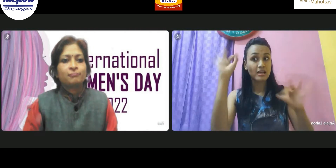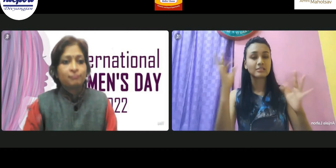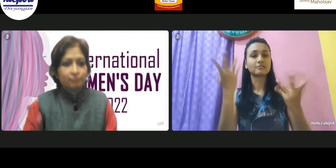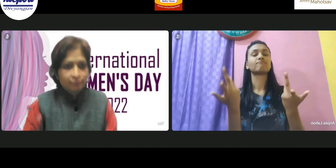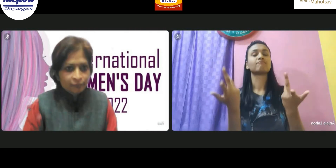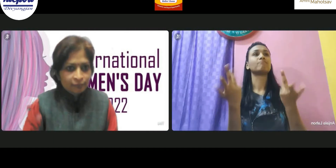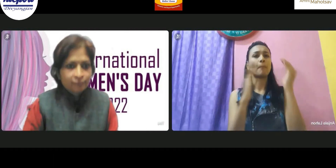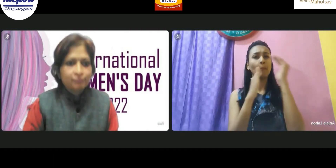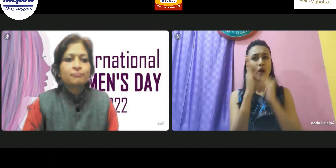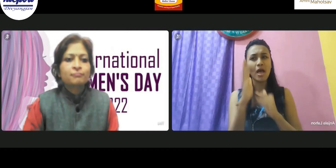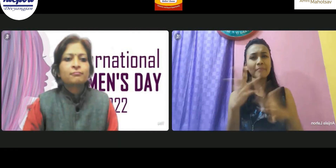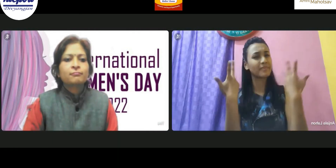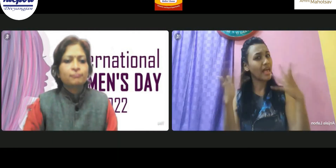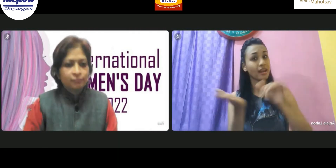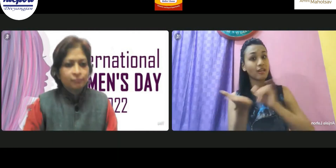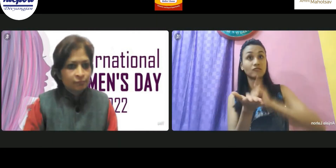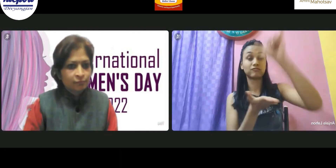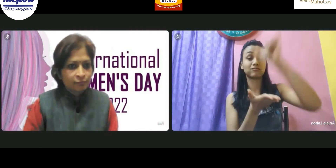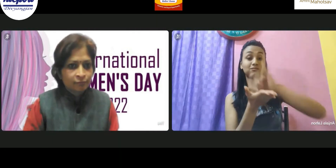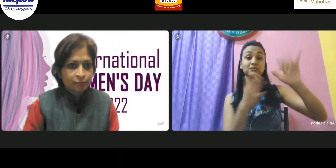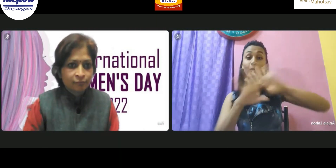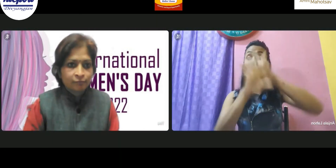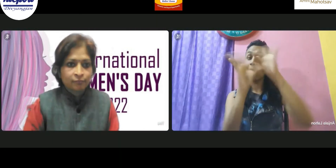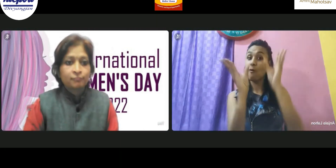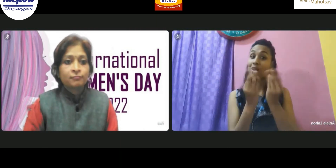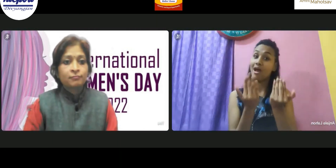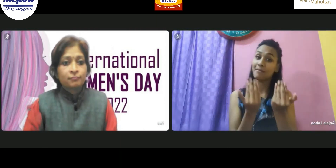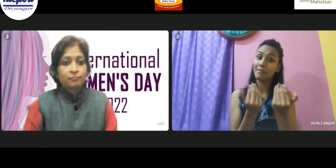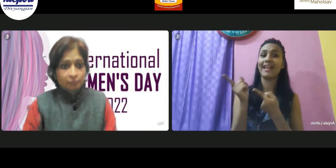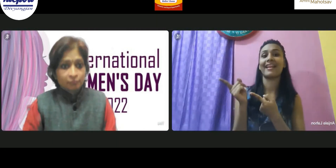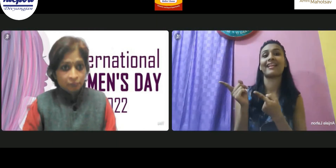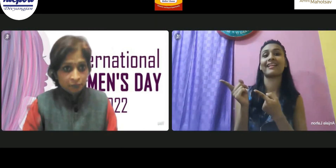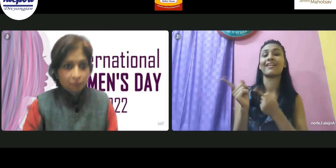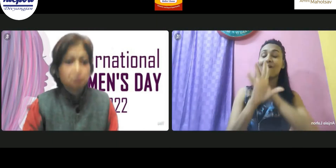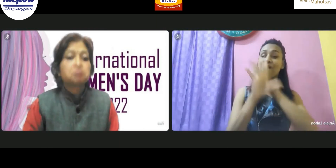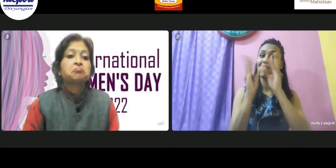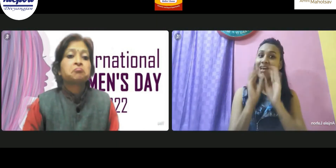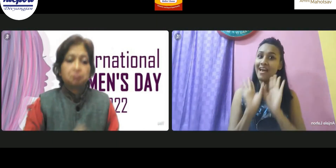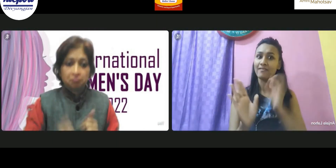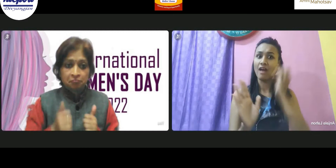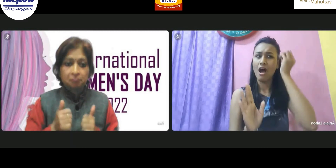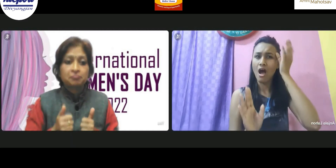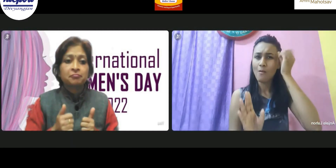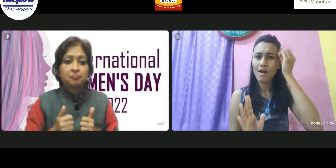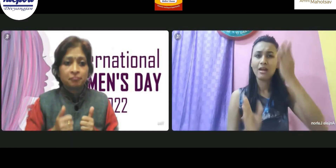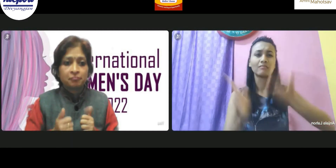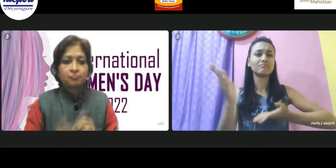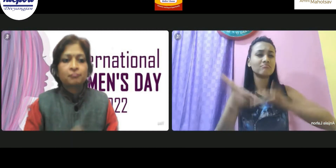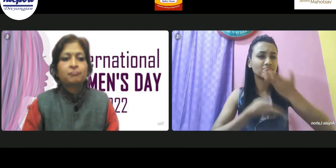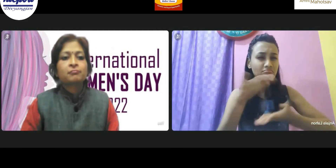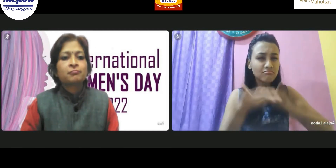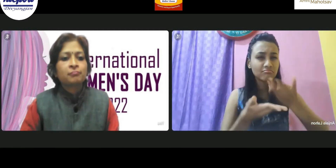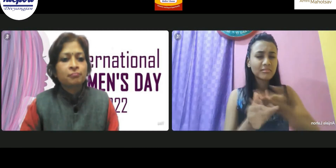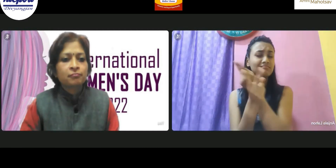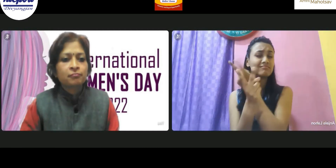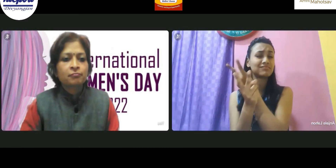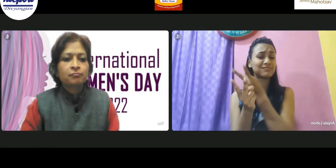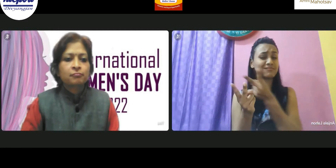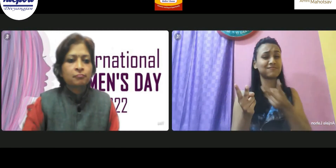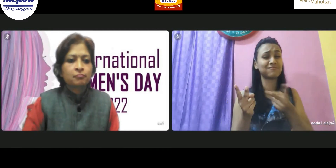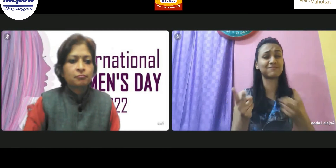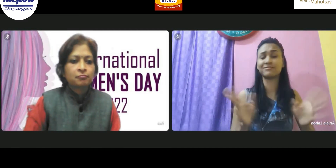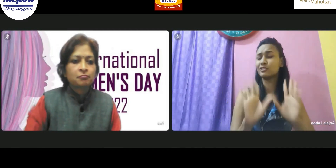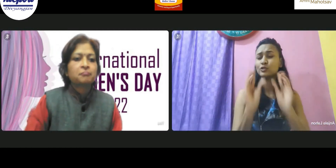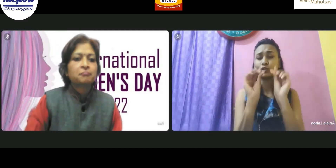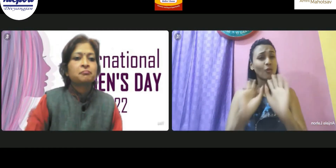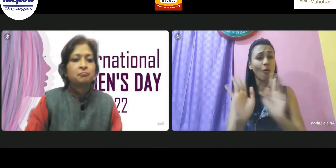सारी एक्स्ट्रा करिकुलर एक्टिविटीज, डांस, ड्रामा, बाहर जाना, सारी चीजें कुछ सिखाया जाता था। और इन सारी चीजों